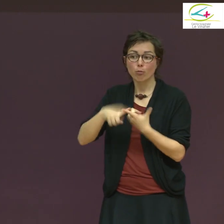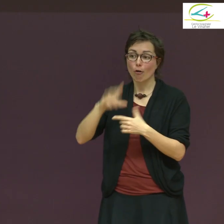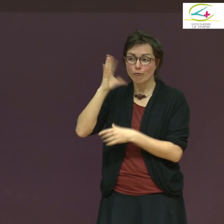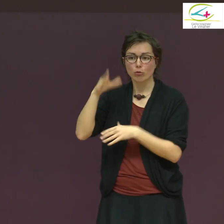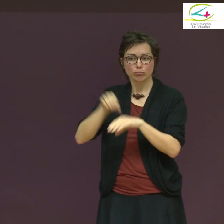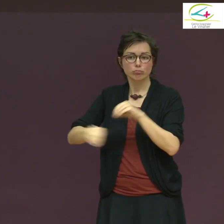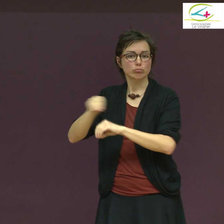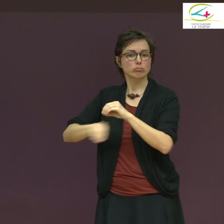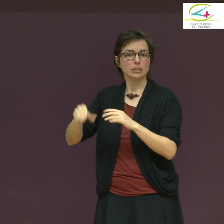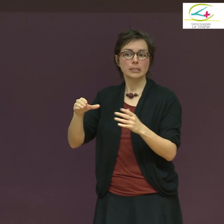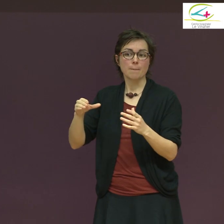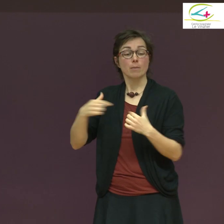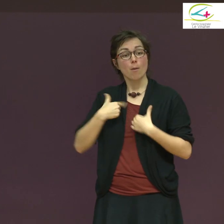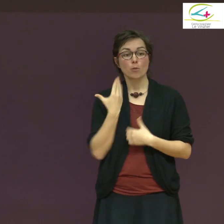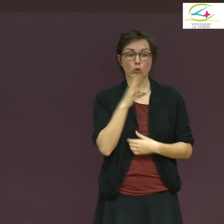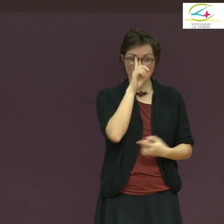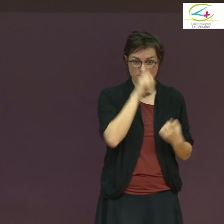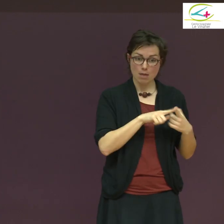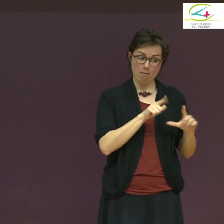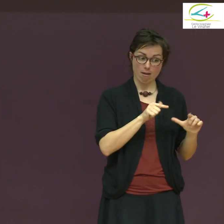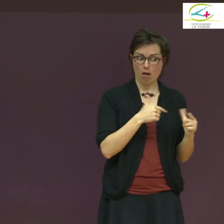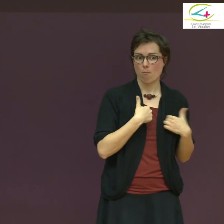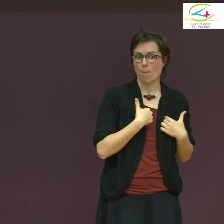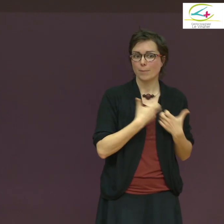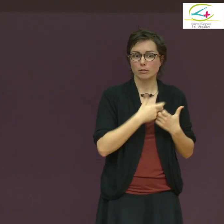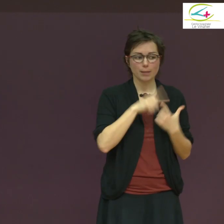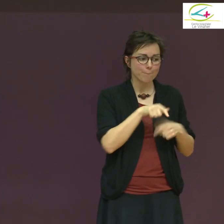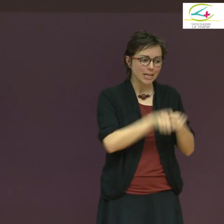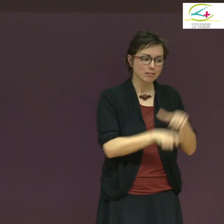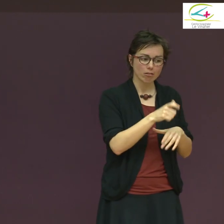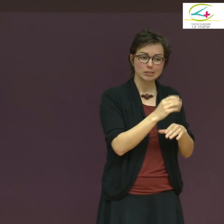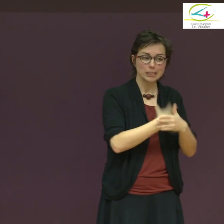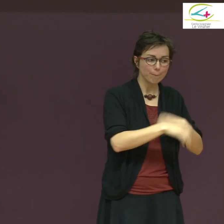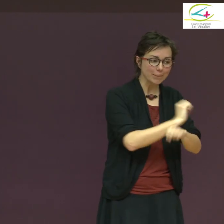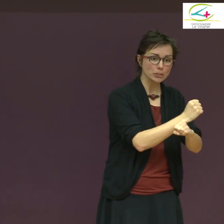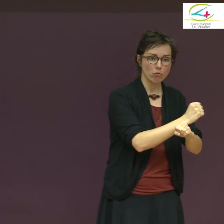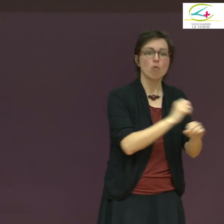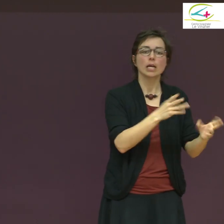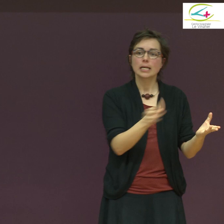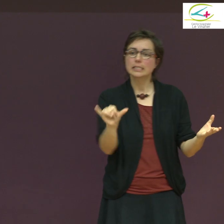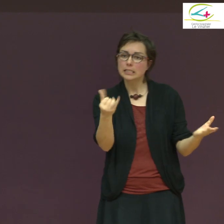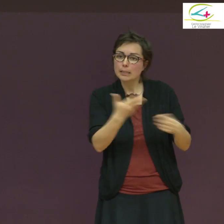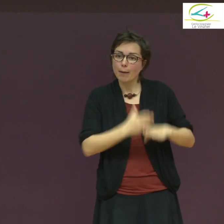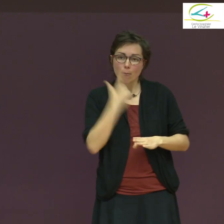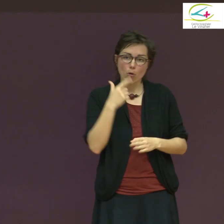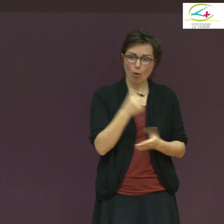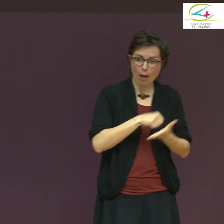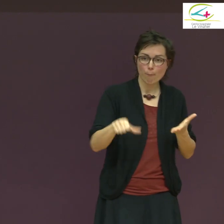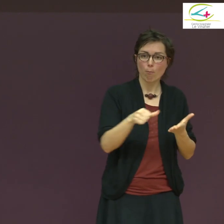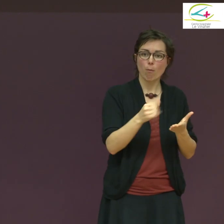j'ai un autre sujet qui me tient à cœur, c'est les dollars, hein. C'est pareil, c'est qui est prêt ici à payer des impôts en plus pour